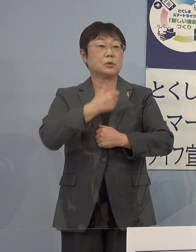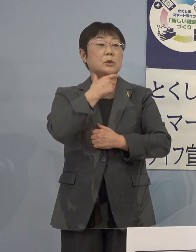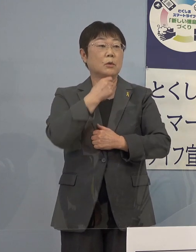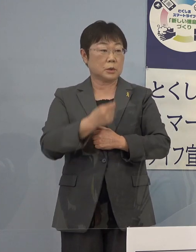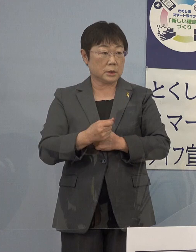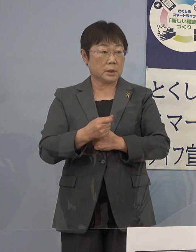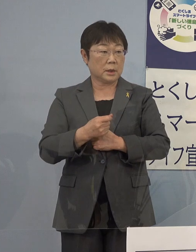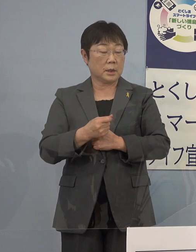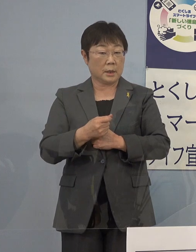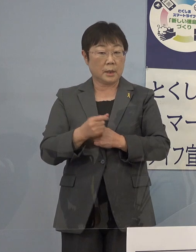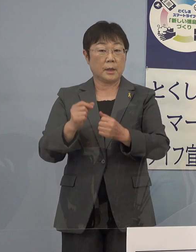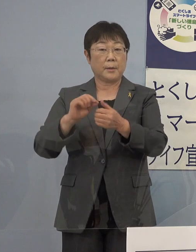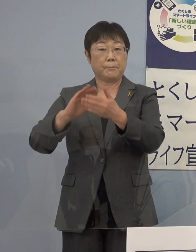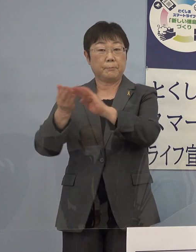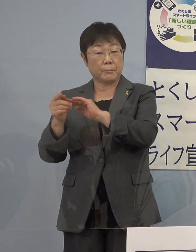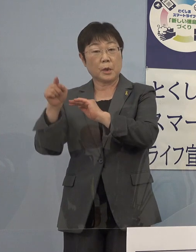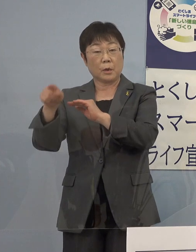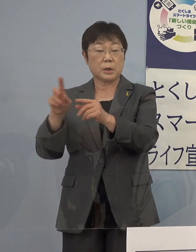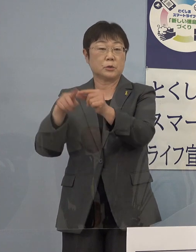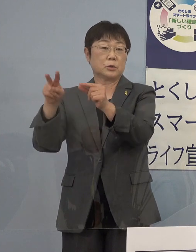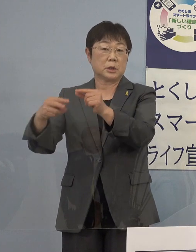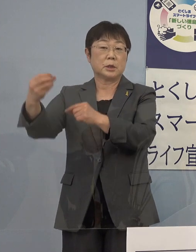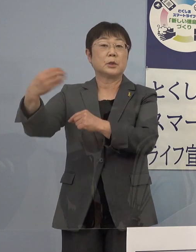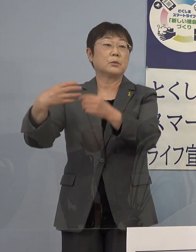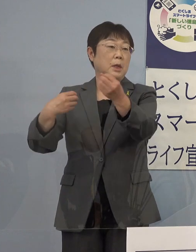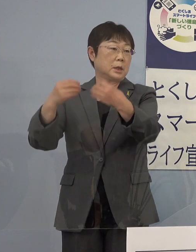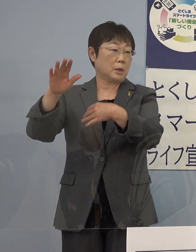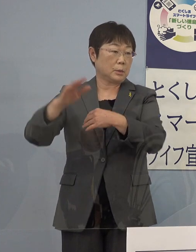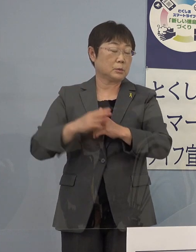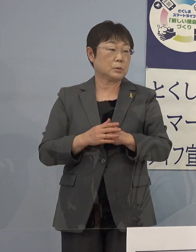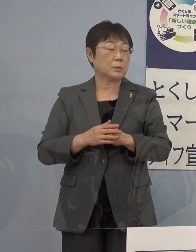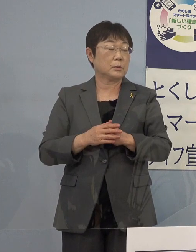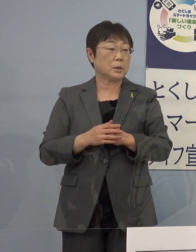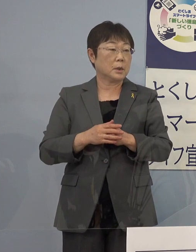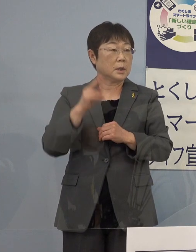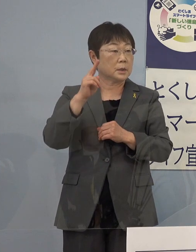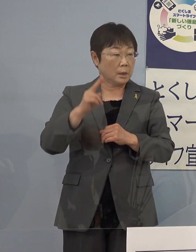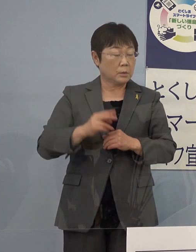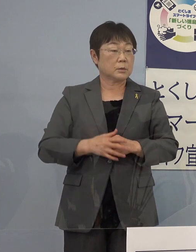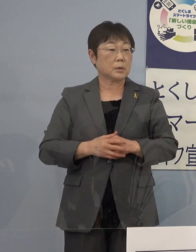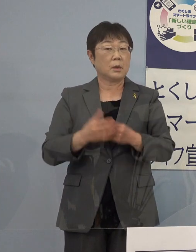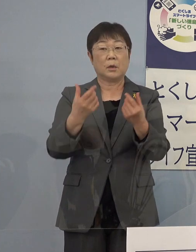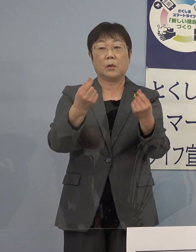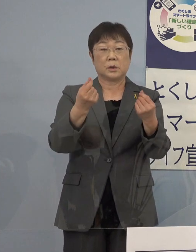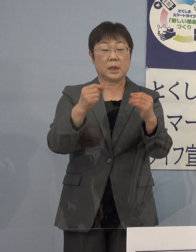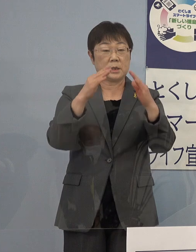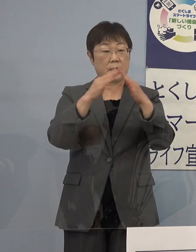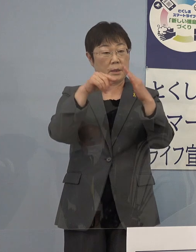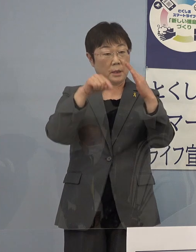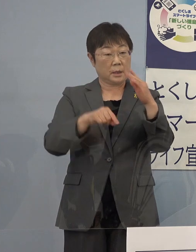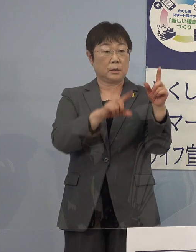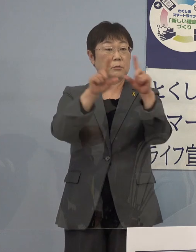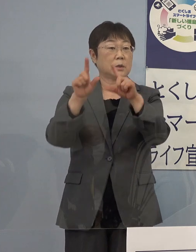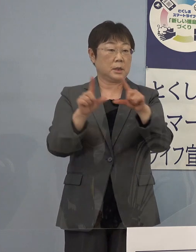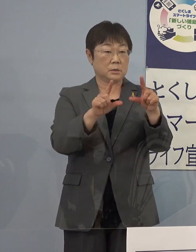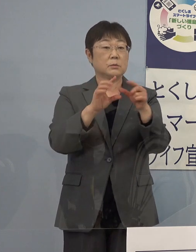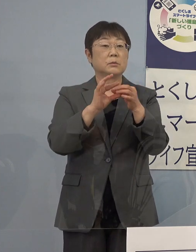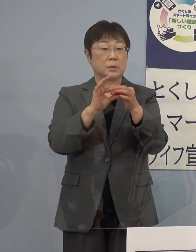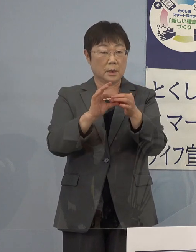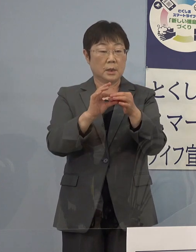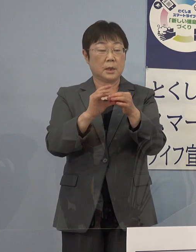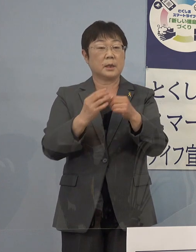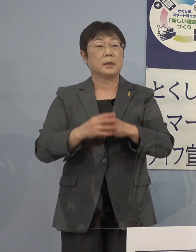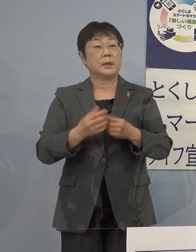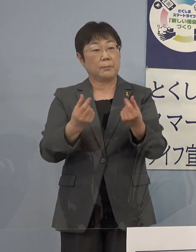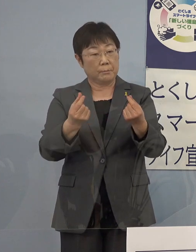っていうのが大都市を中心に言われているんですよね。それとおそらく同じ屋根の下にいるわけですから、どう